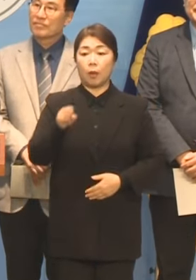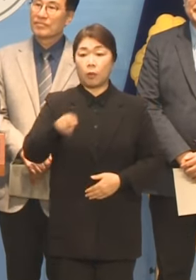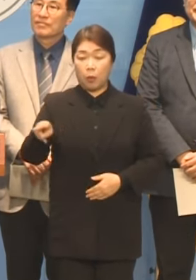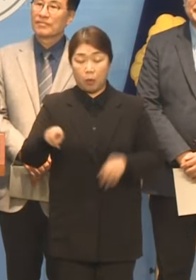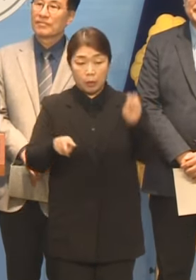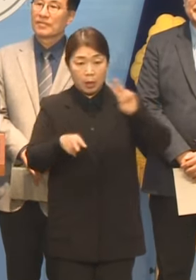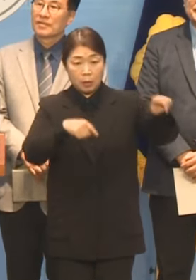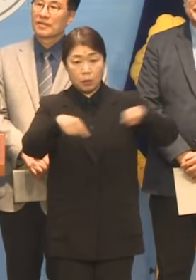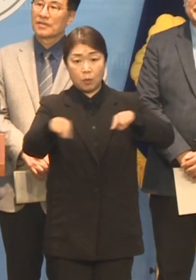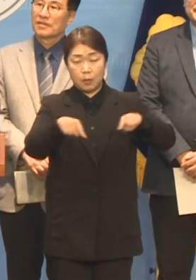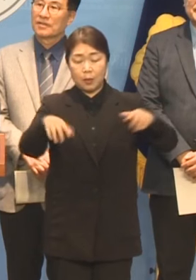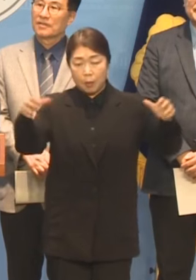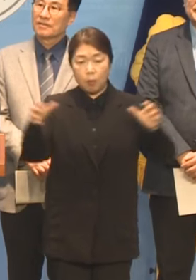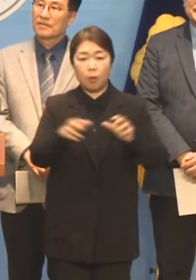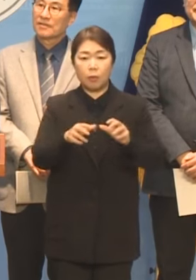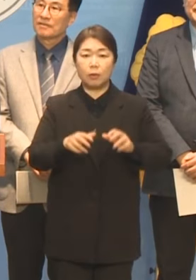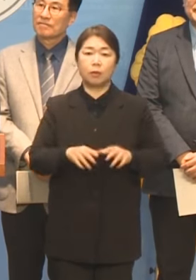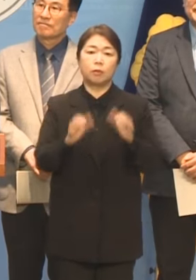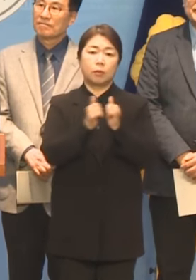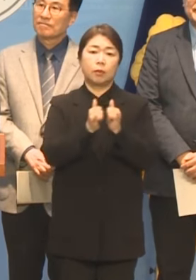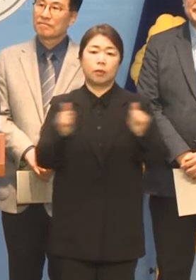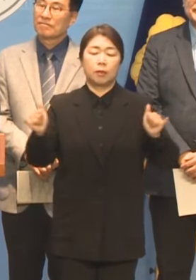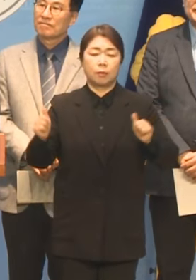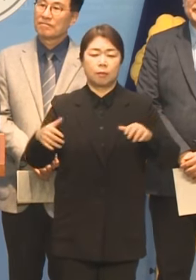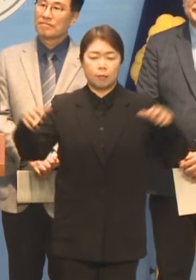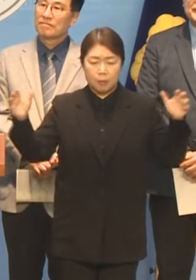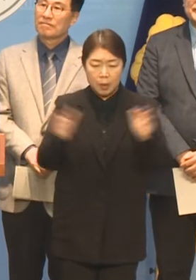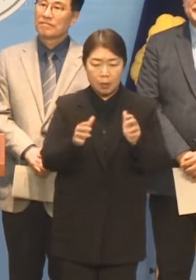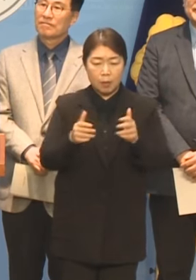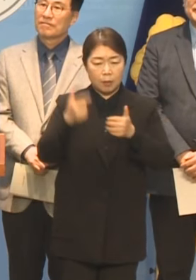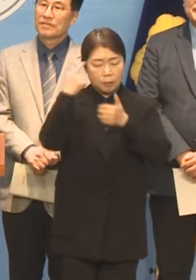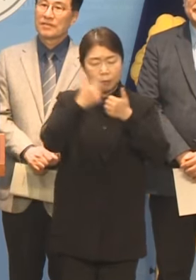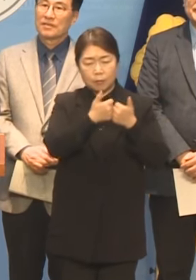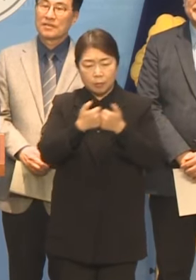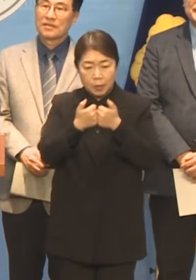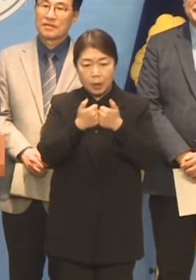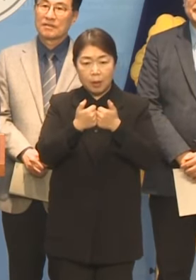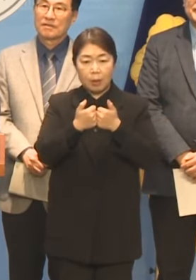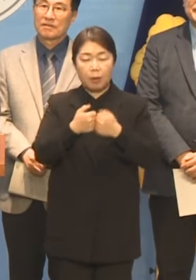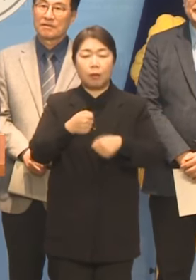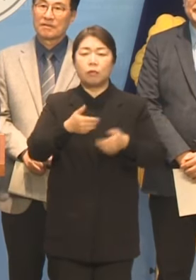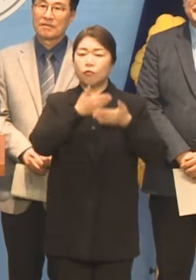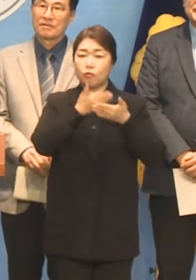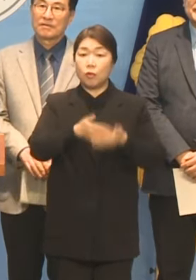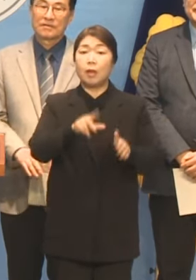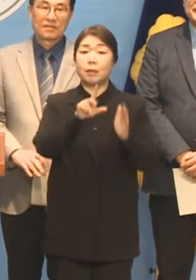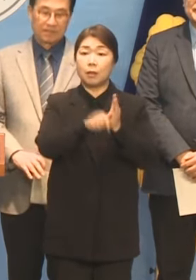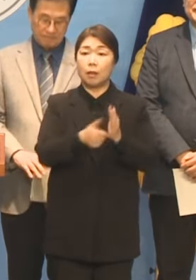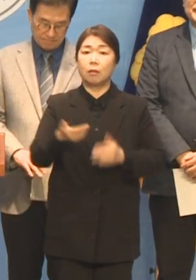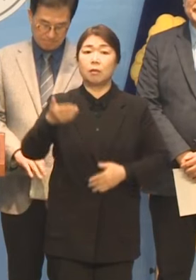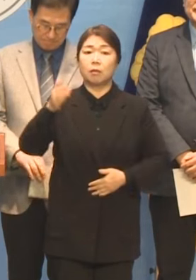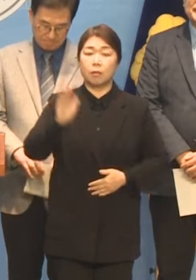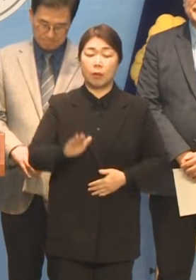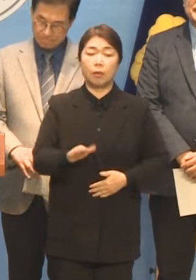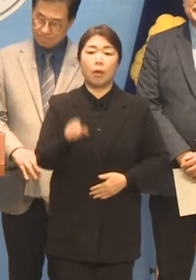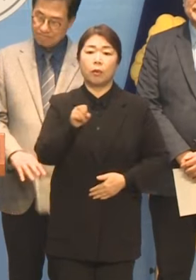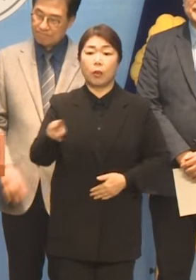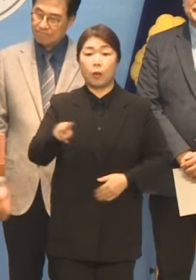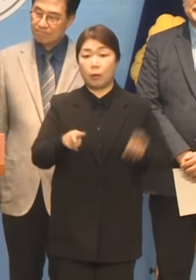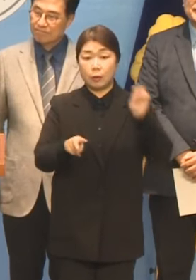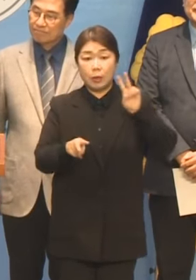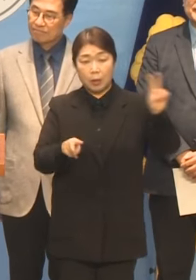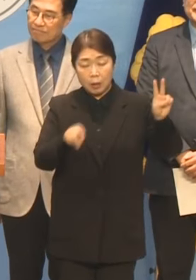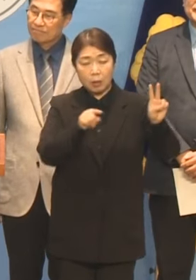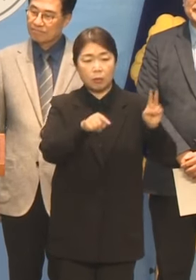포함 전국민이 머리를 맞대고이 위기 극복의 지혜를 모아야할 중요한 시기에 여야는 국민은